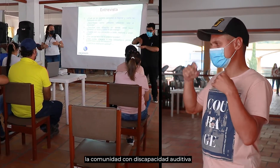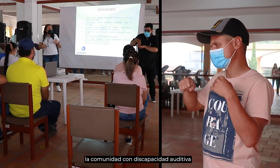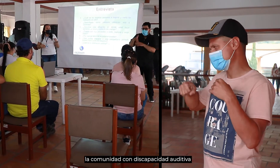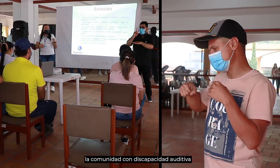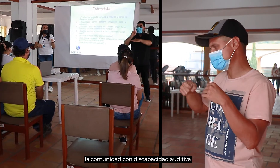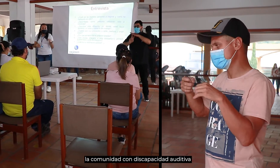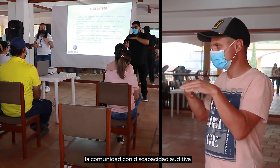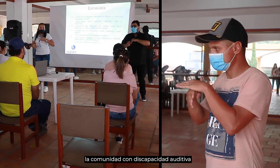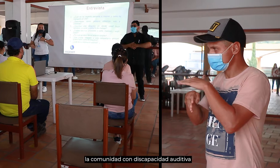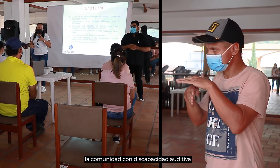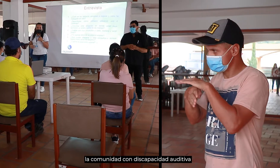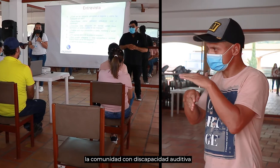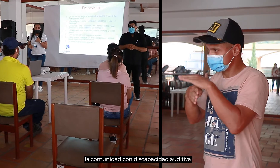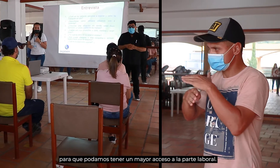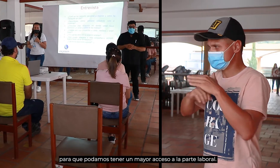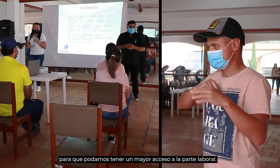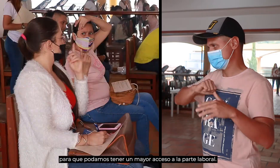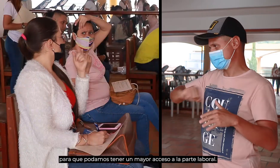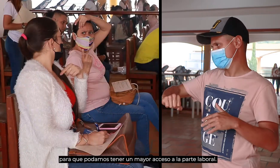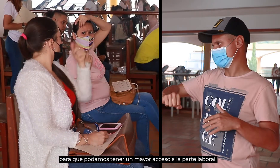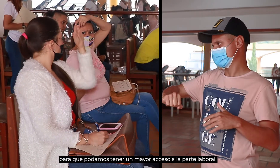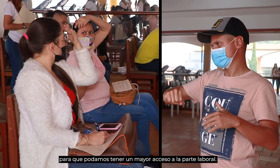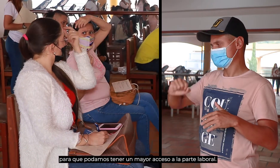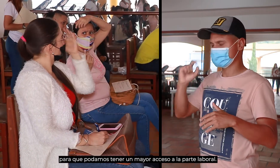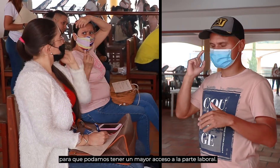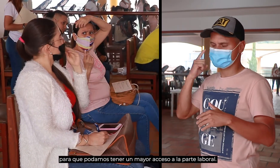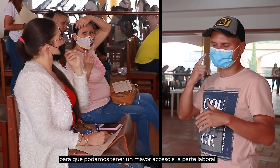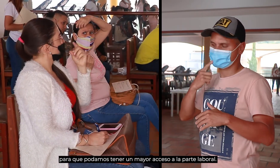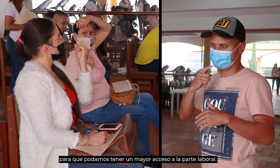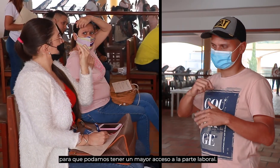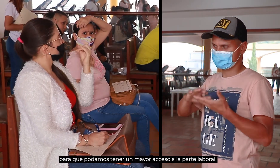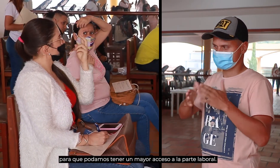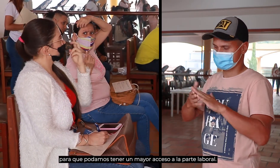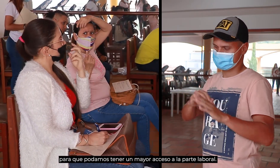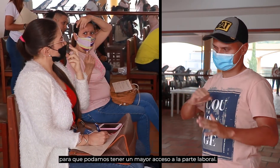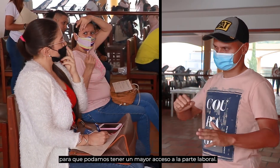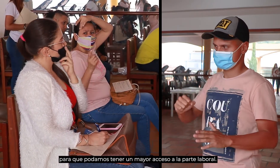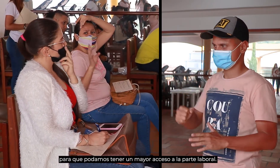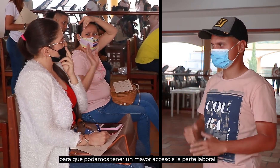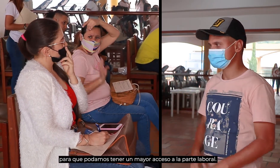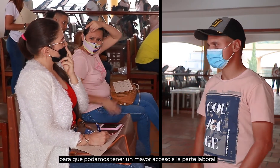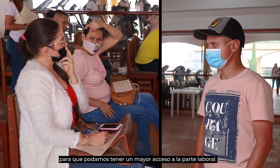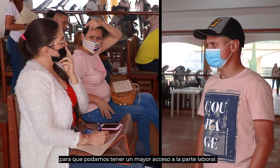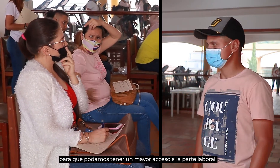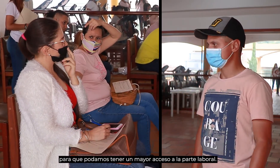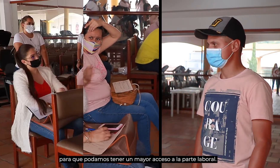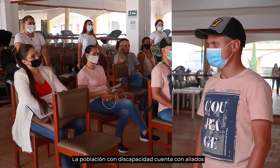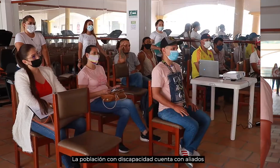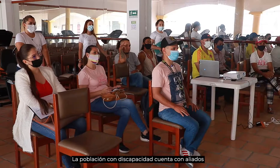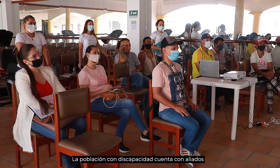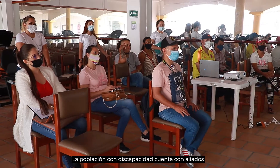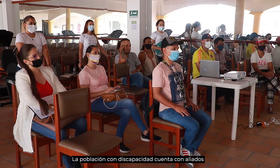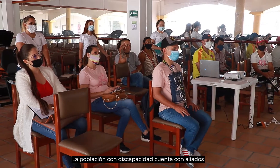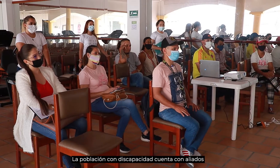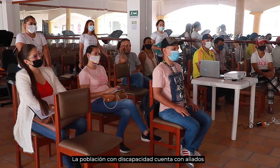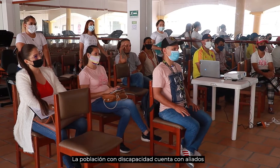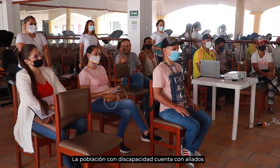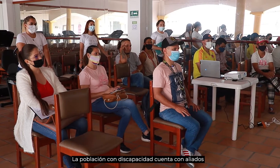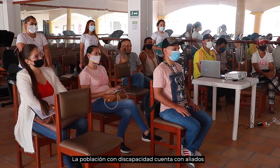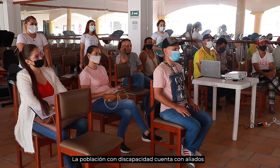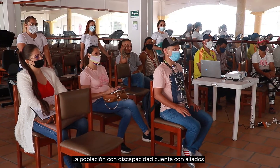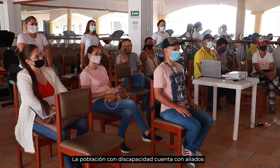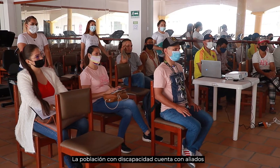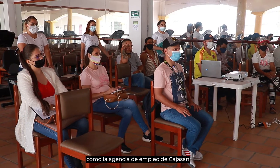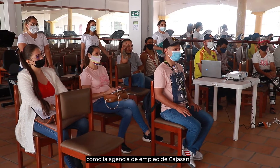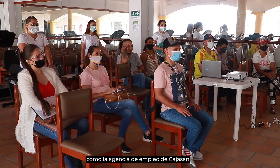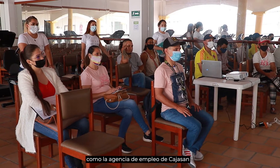con discapacidad auditiva, para que podamos tener un mayor acceso a la parte laboral. La población con discapacidad